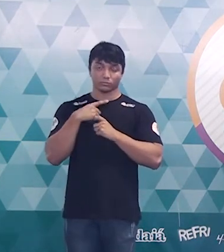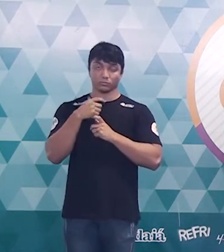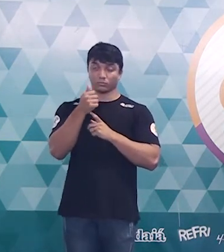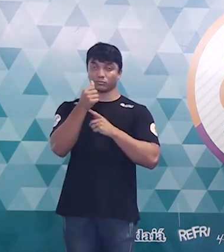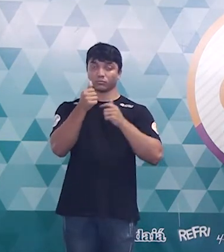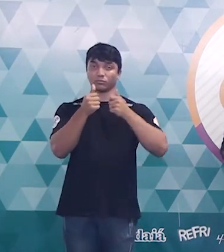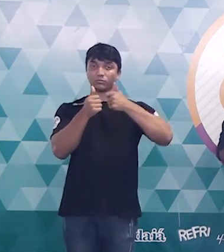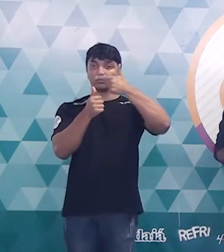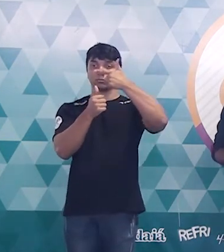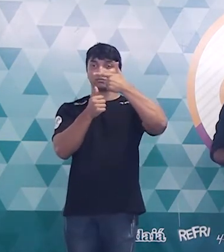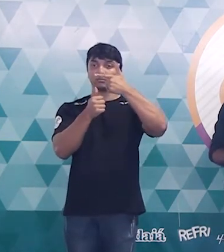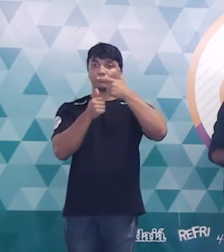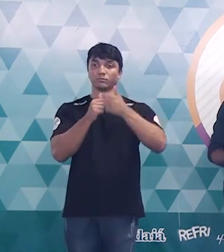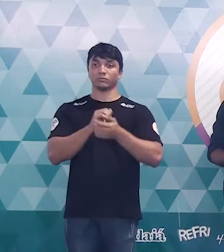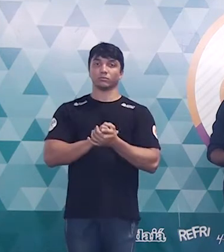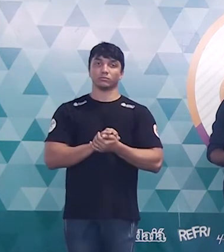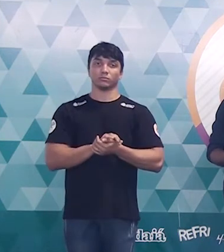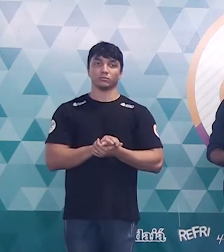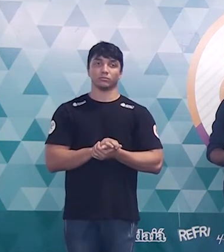11 ao quadrado?